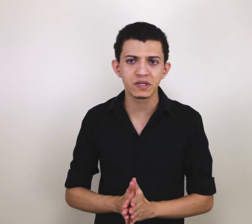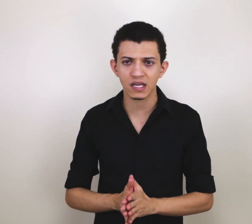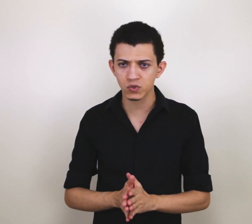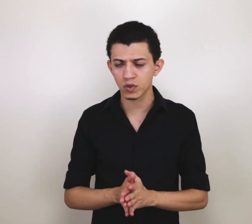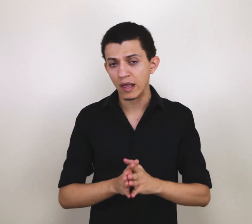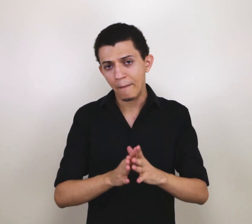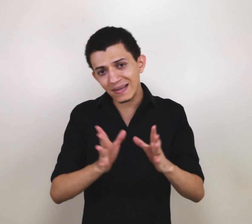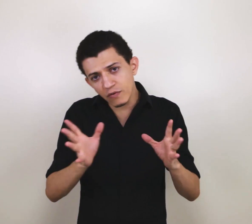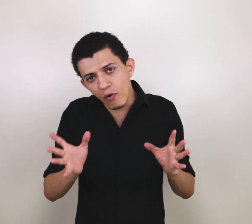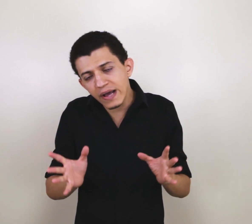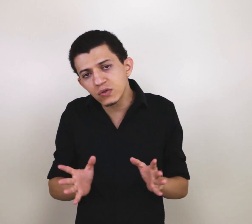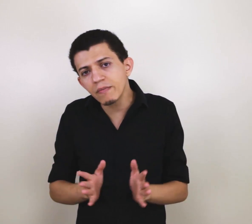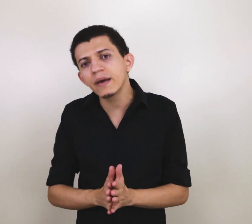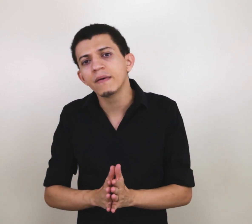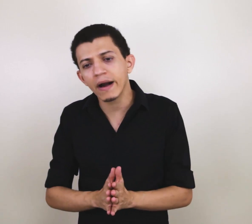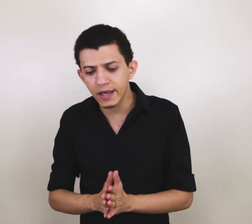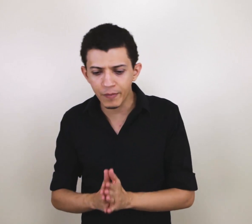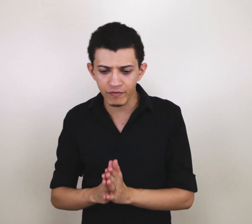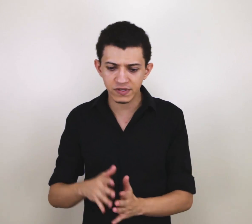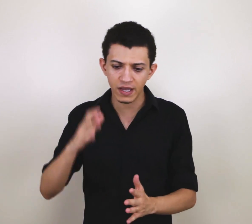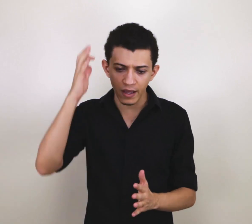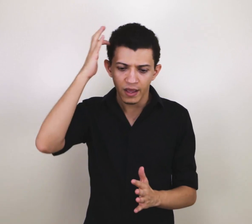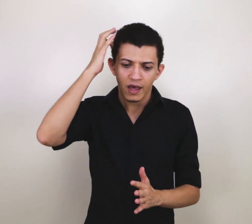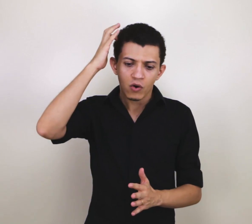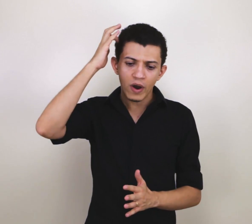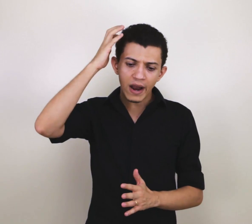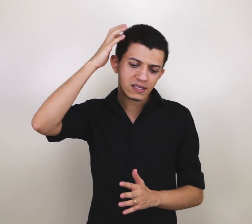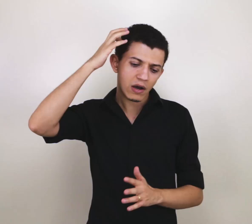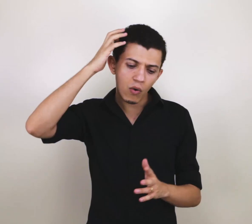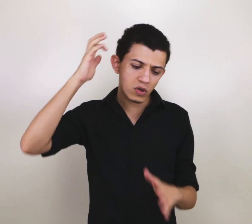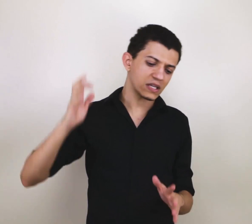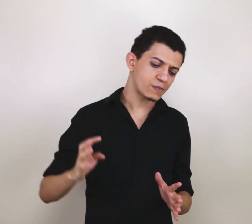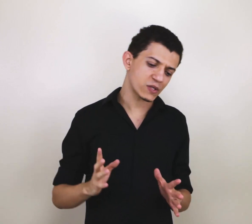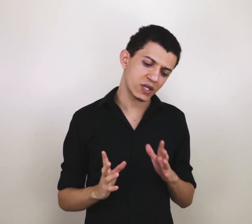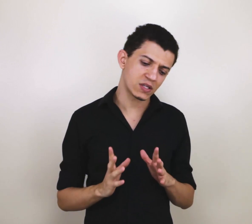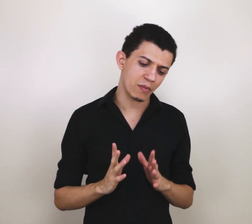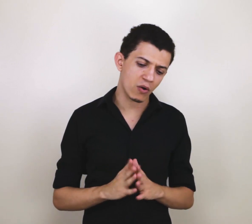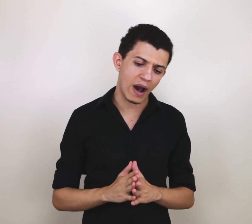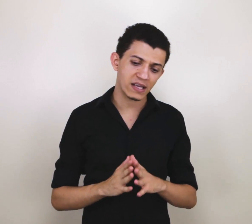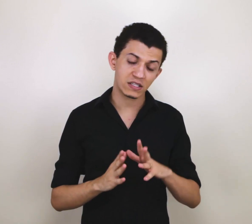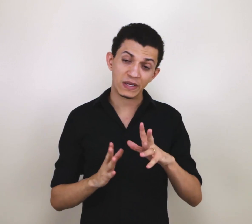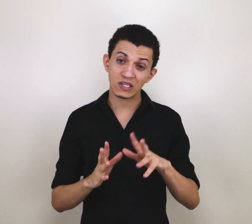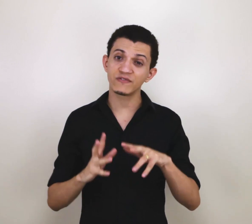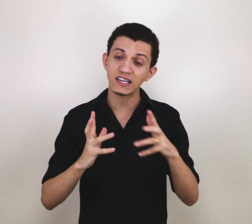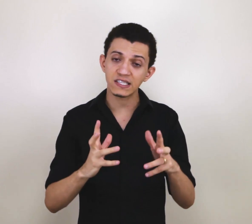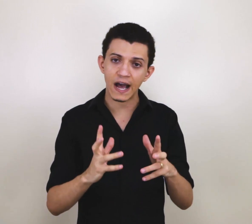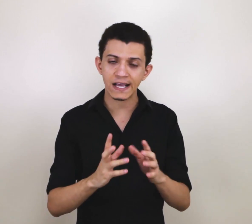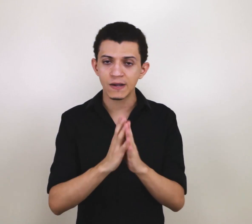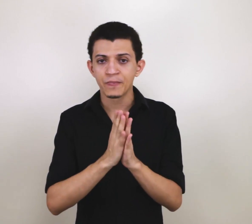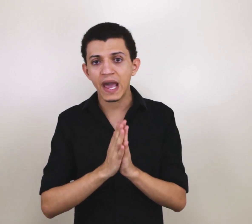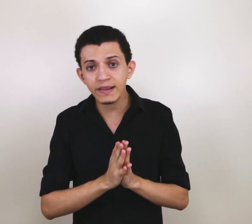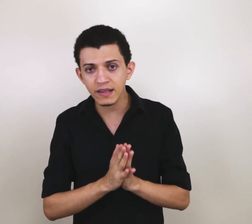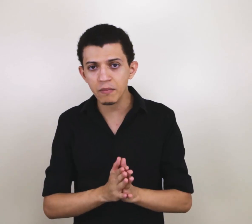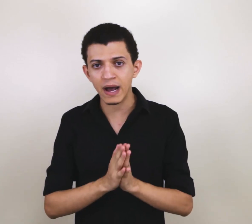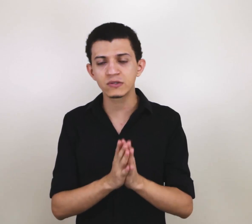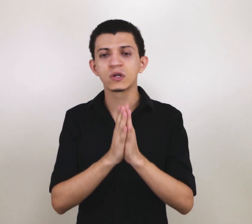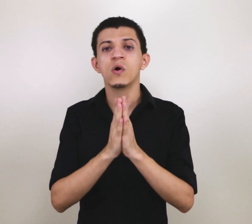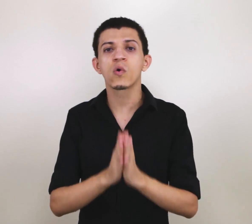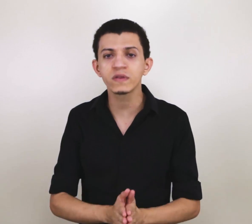esse assunto, mas eu vou resumir aqui para você com relação ao uso das expressões não manuais, das expressões faciais em determinados